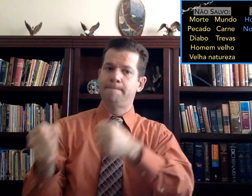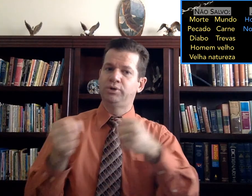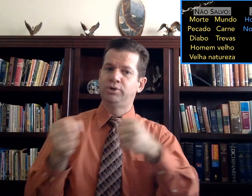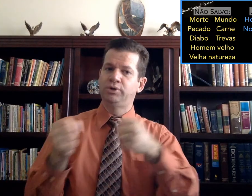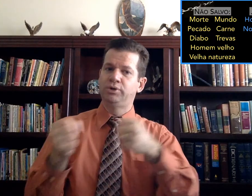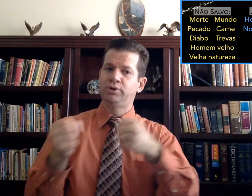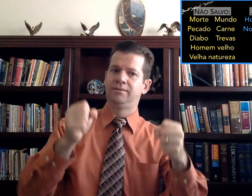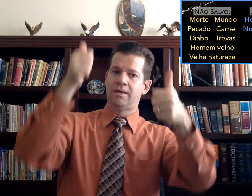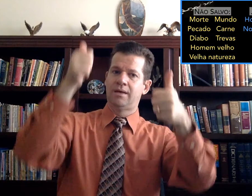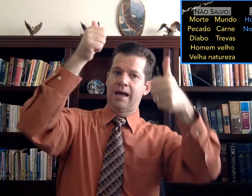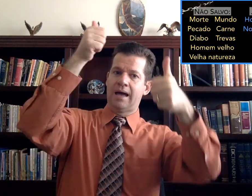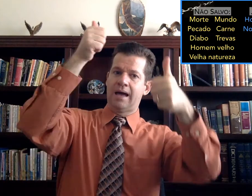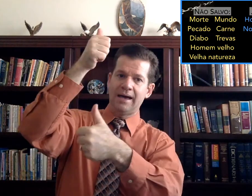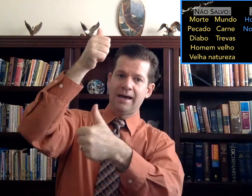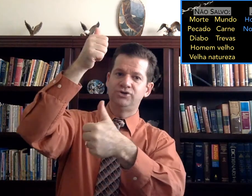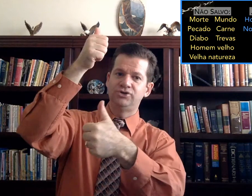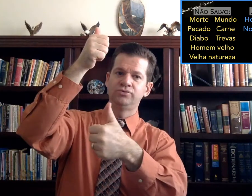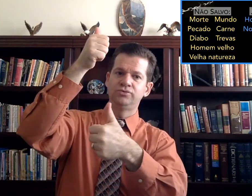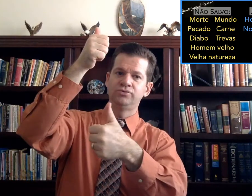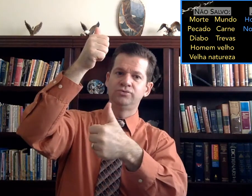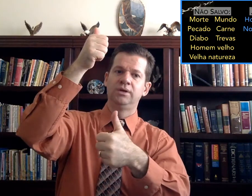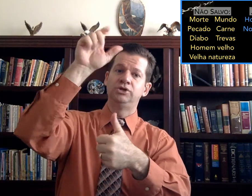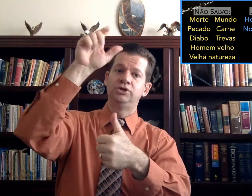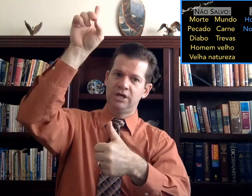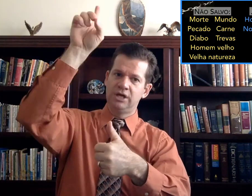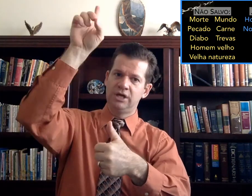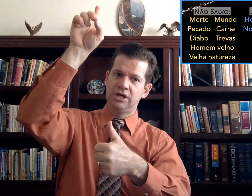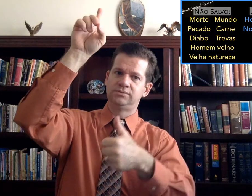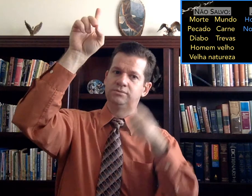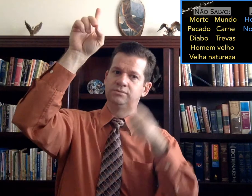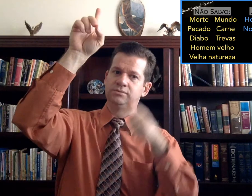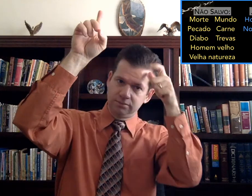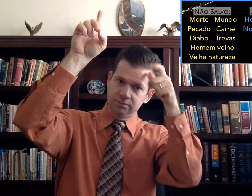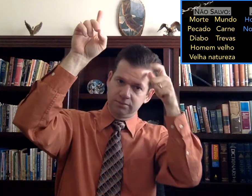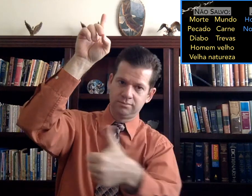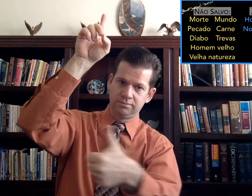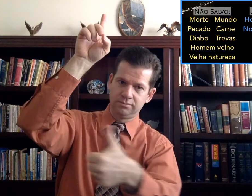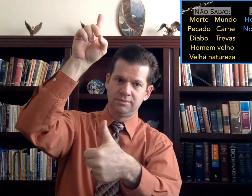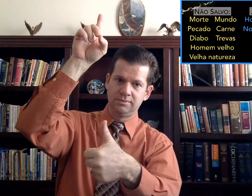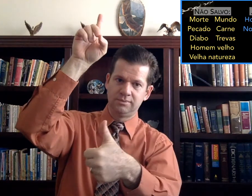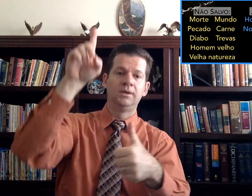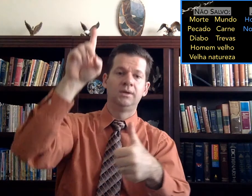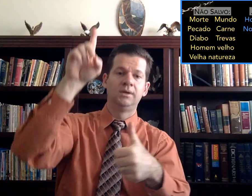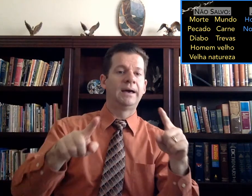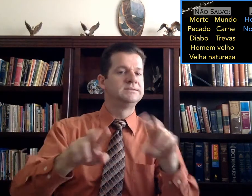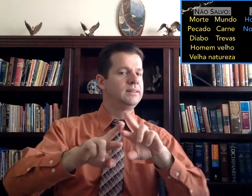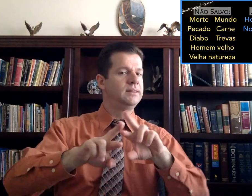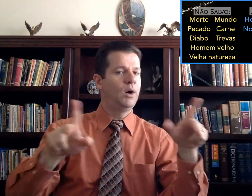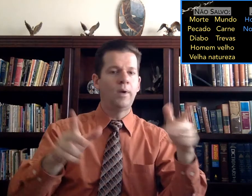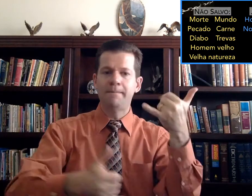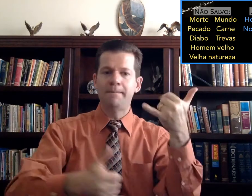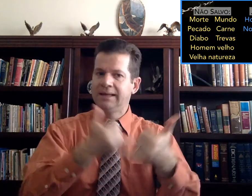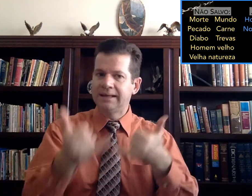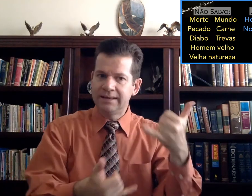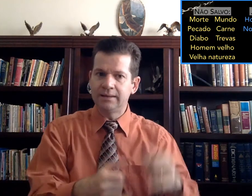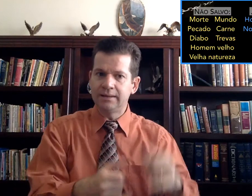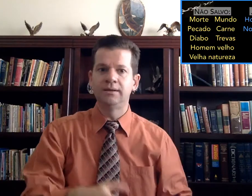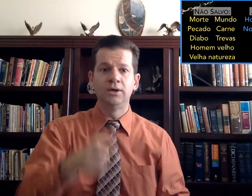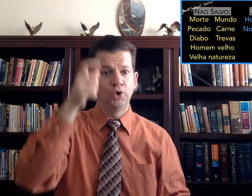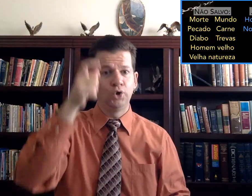poder abaixo de Deus. Mas não é brincadeira. O